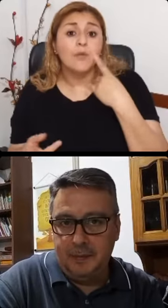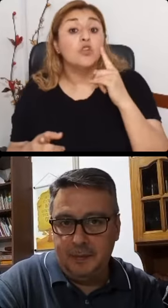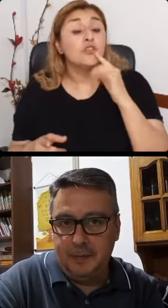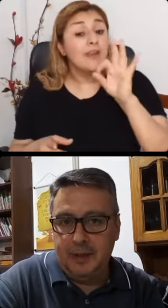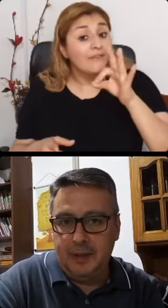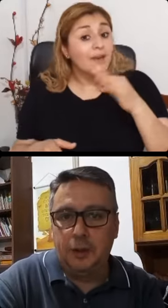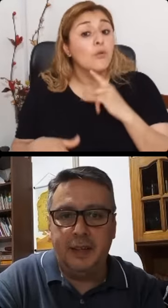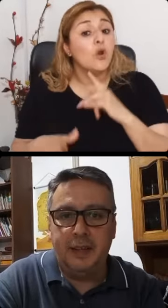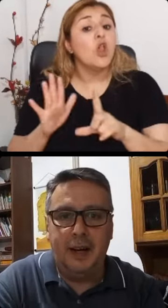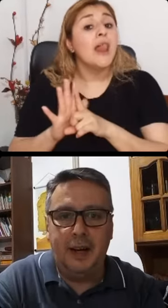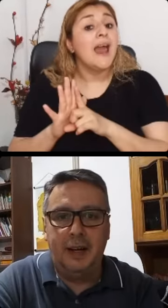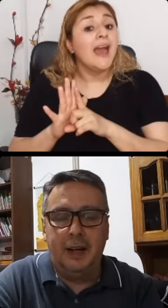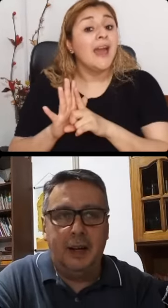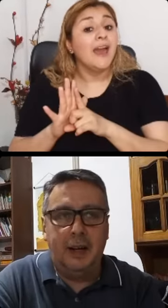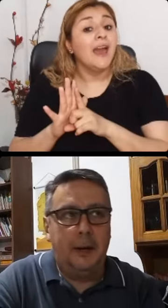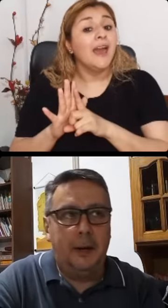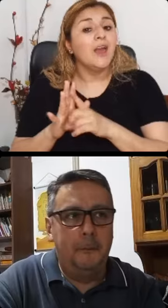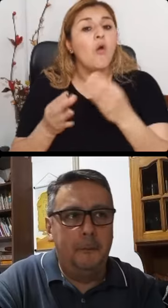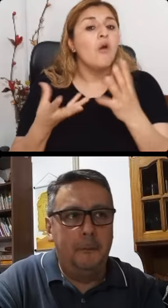si uno no quiere